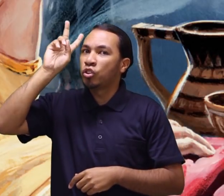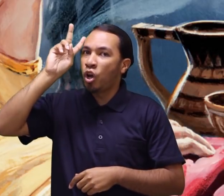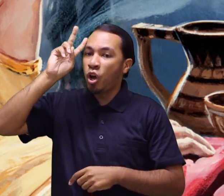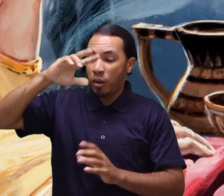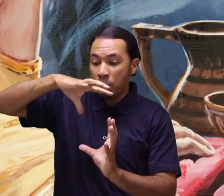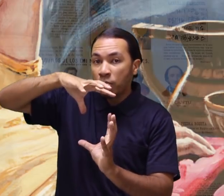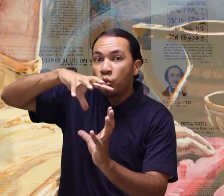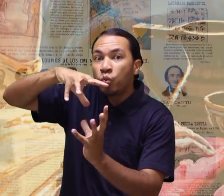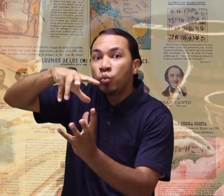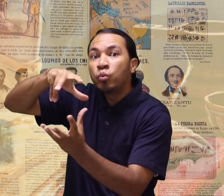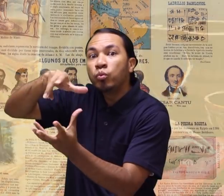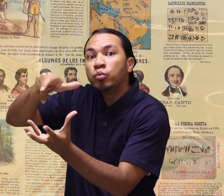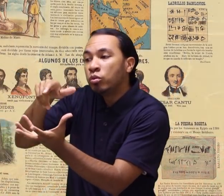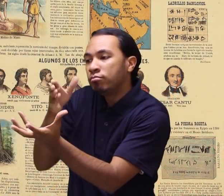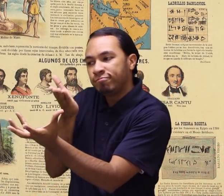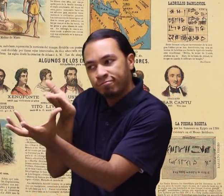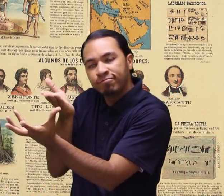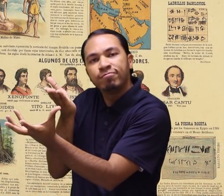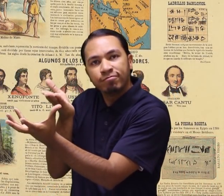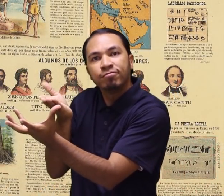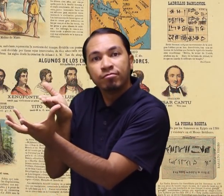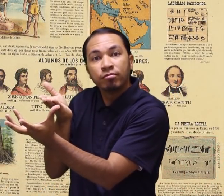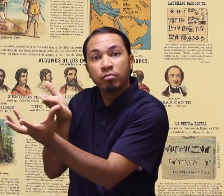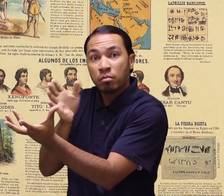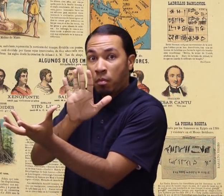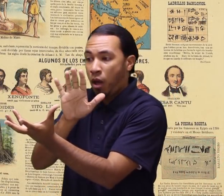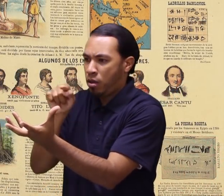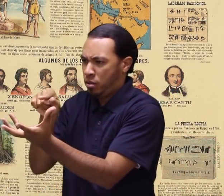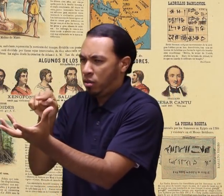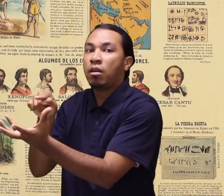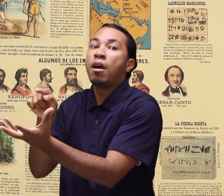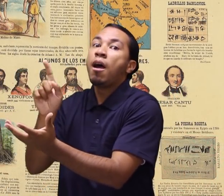para revelar a história do mundo.